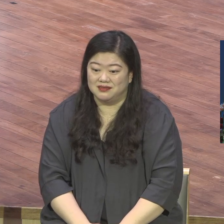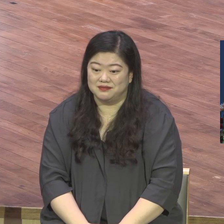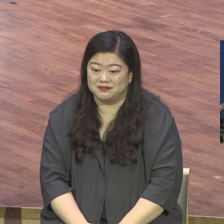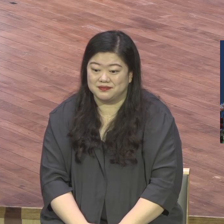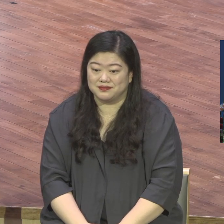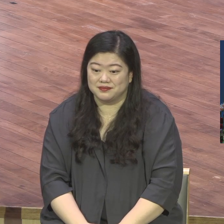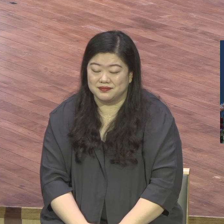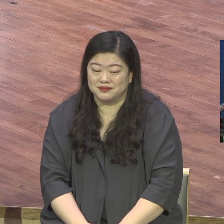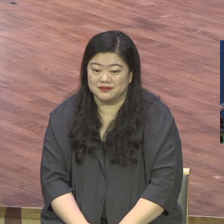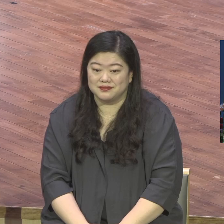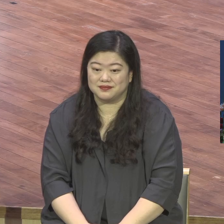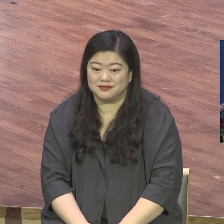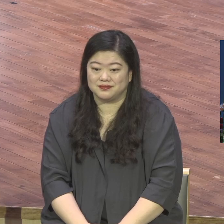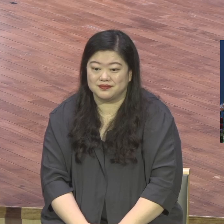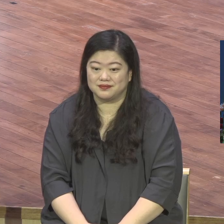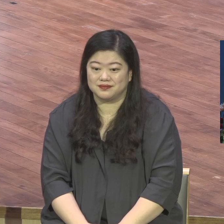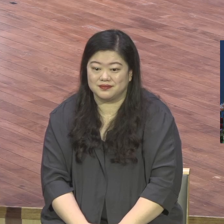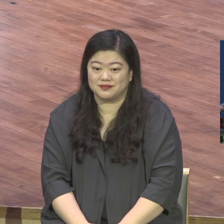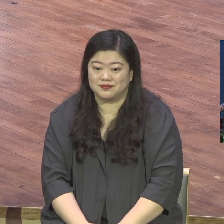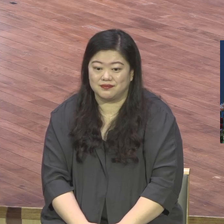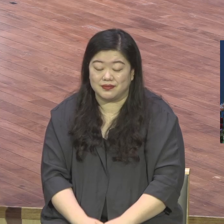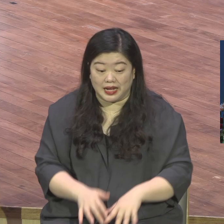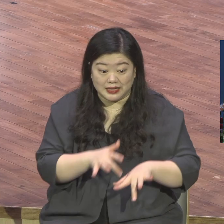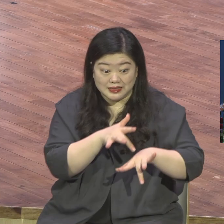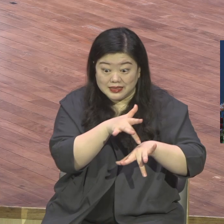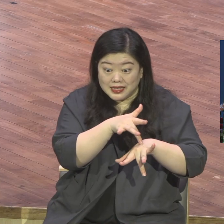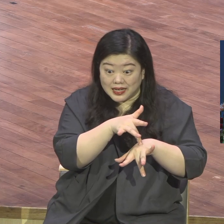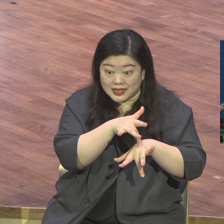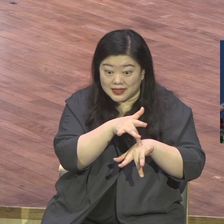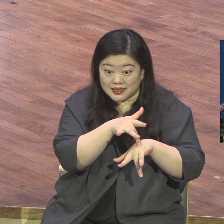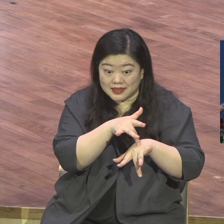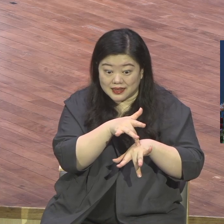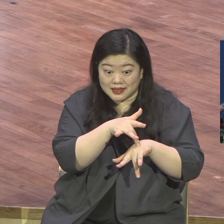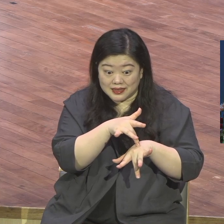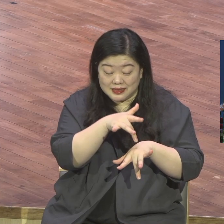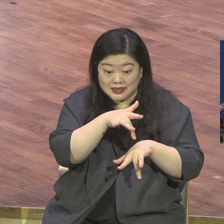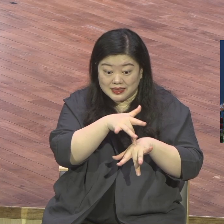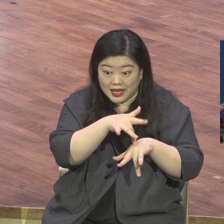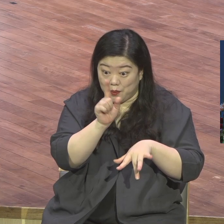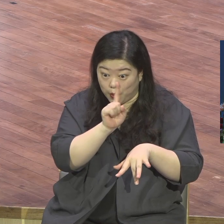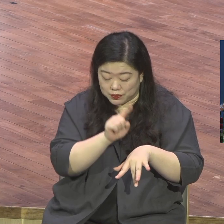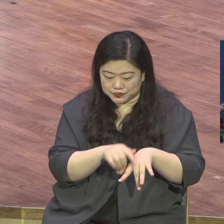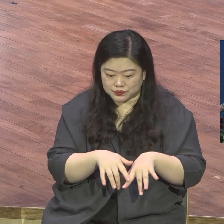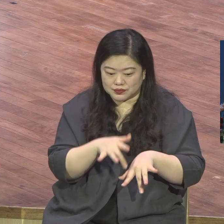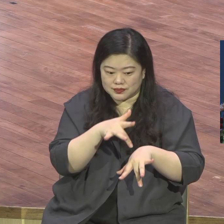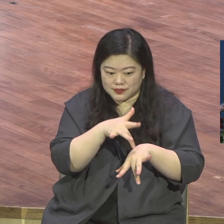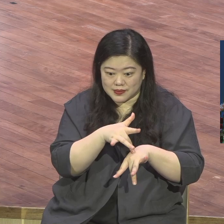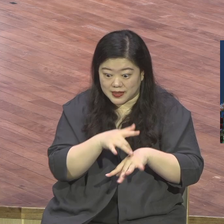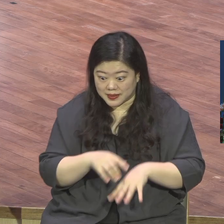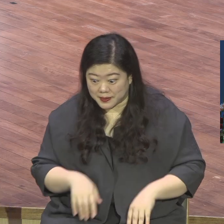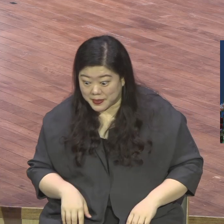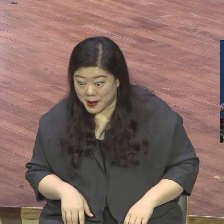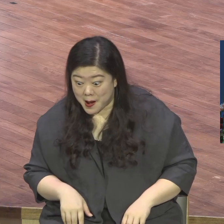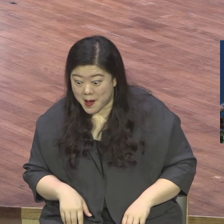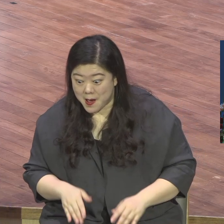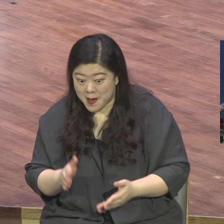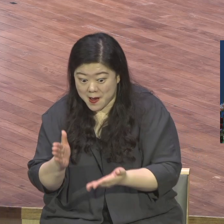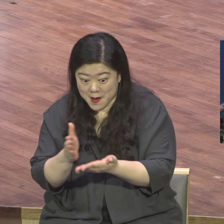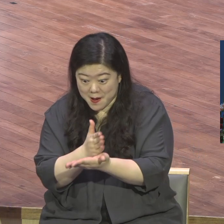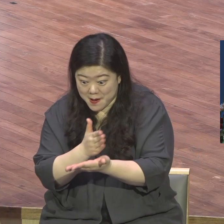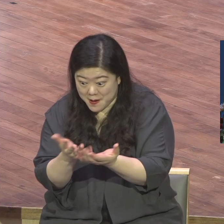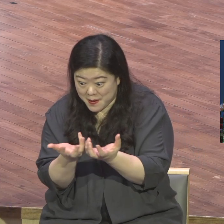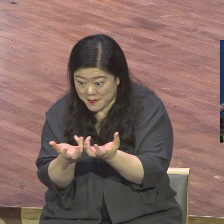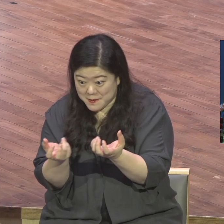사단이 말이지요. 이것을 딱 잡고 있는 것이 사단의 큰 통로입니다. 이게